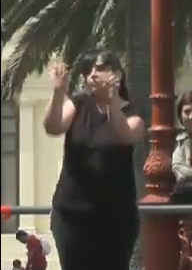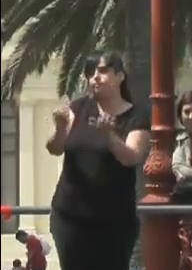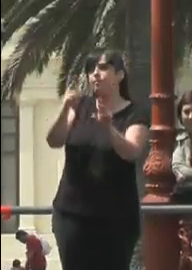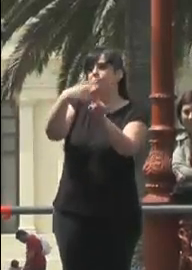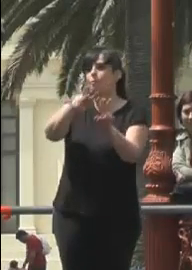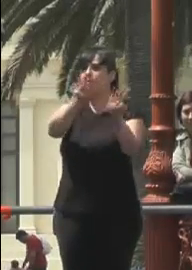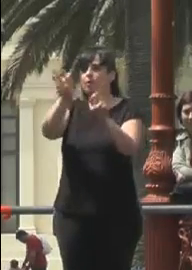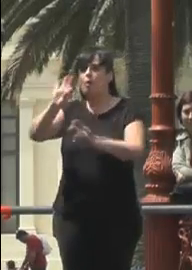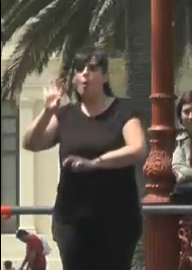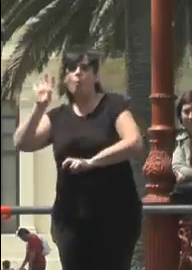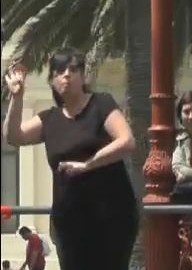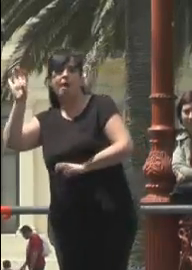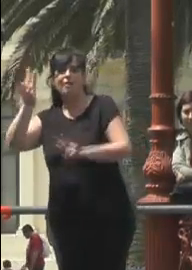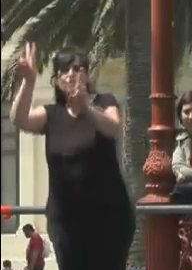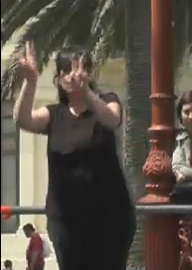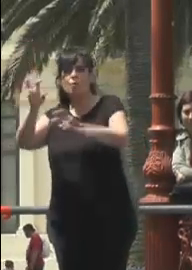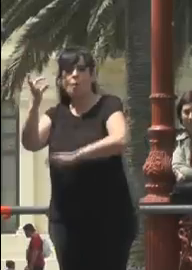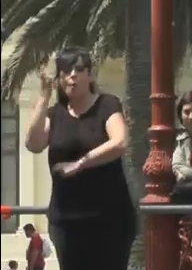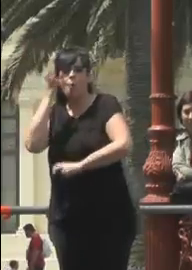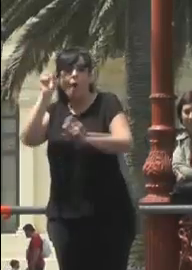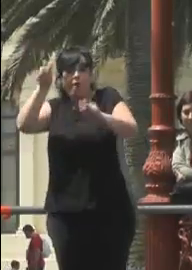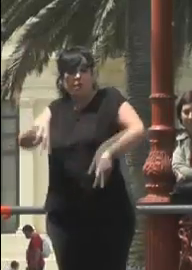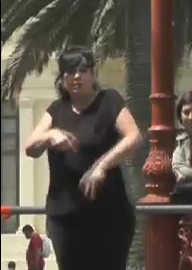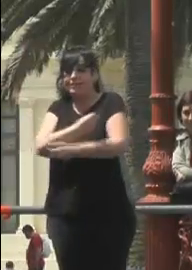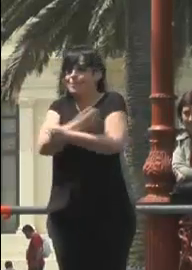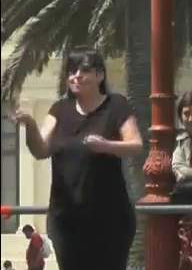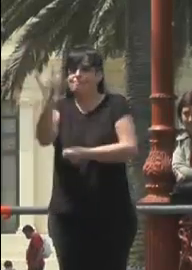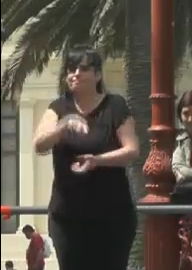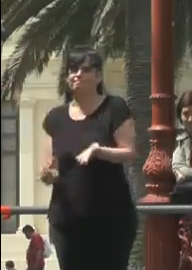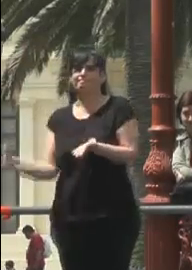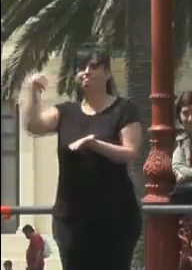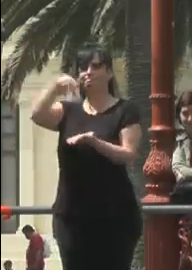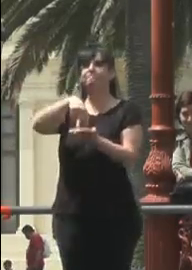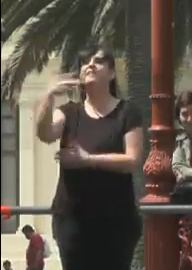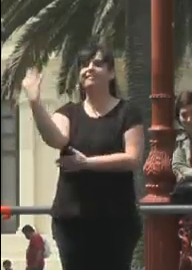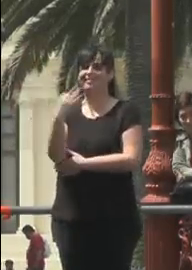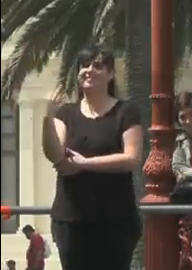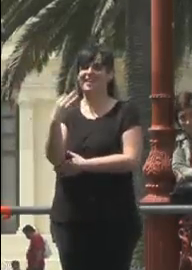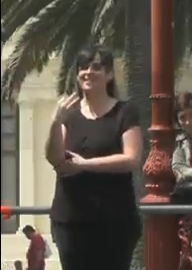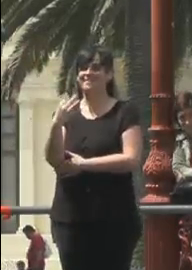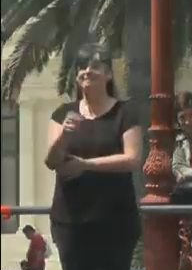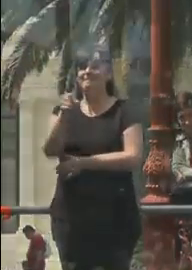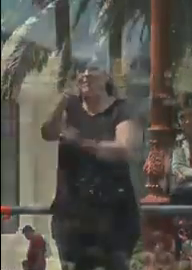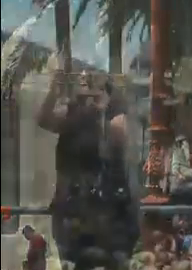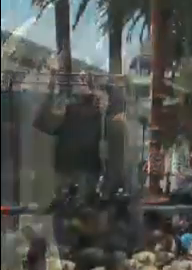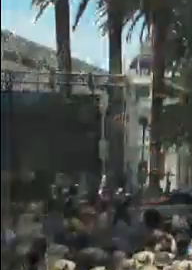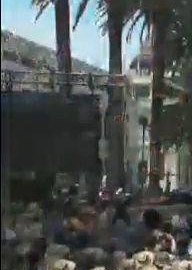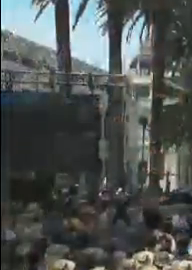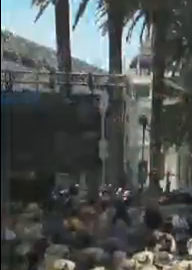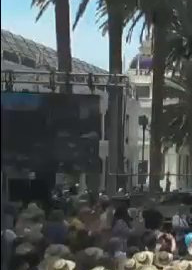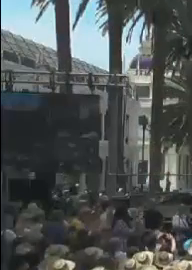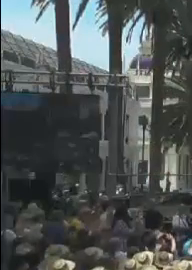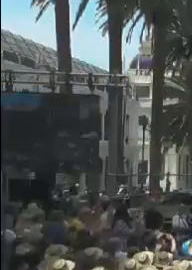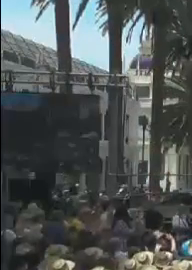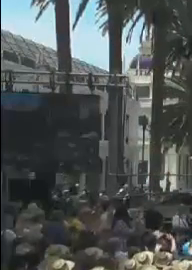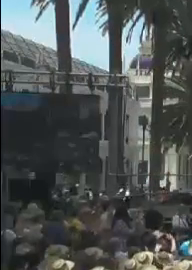novo país sin as mulleres, si non nos poñemos en pé. Ese é tamén o noso reto. O novo tempo